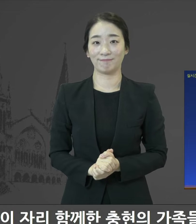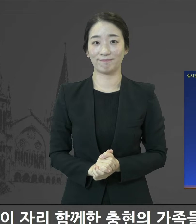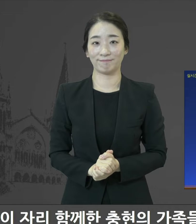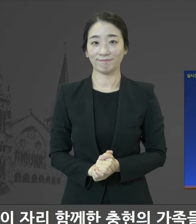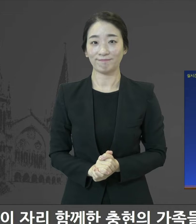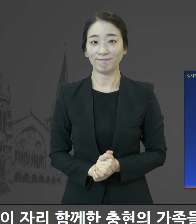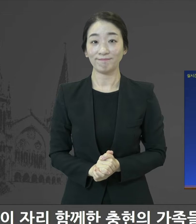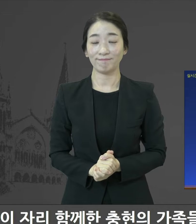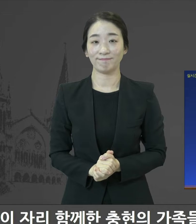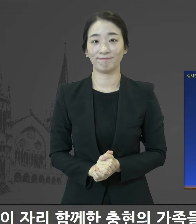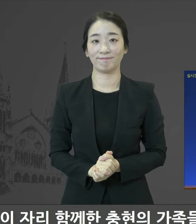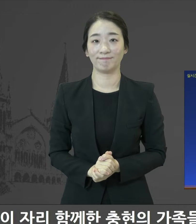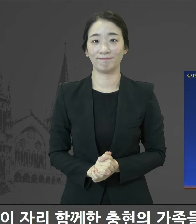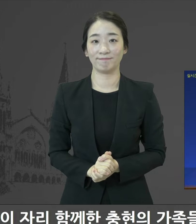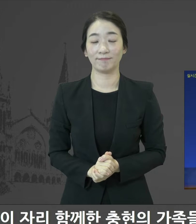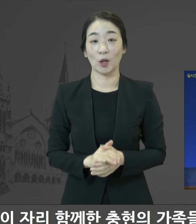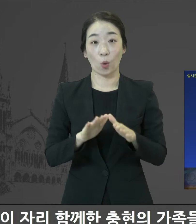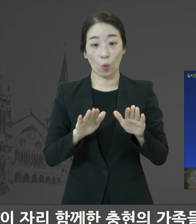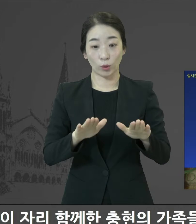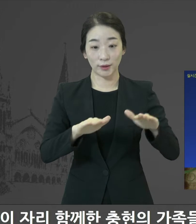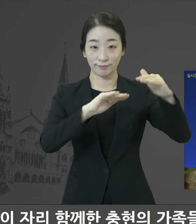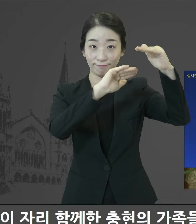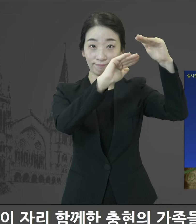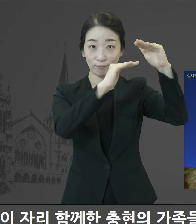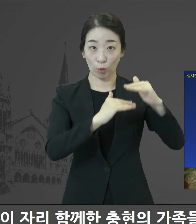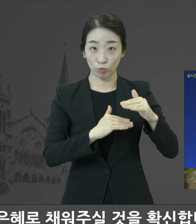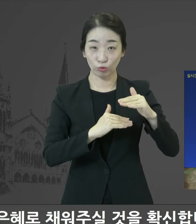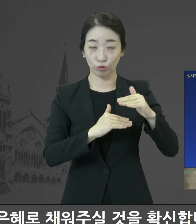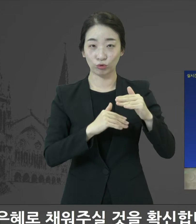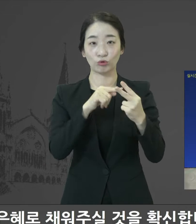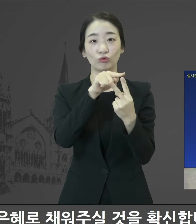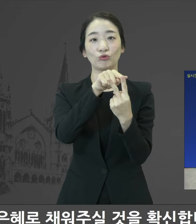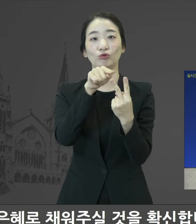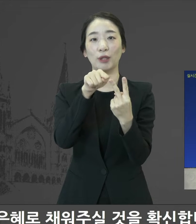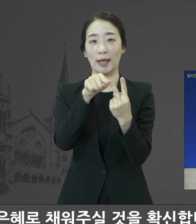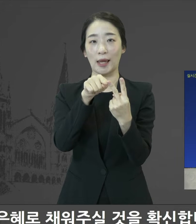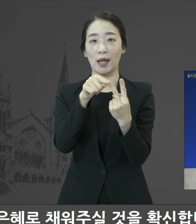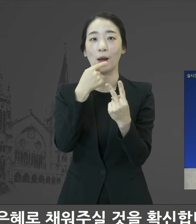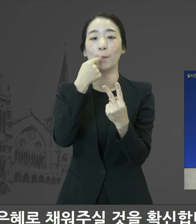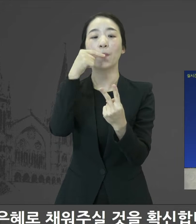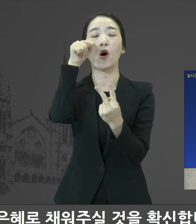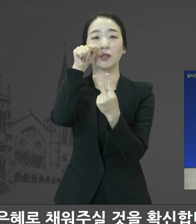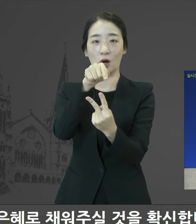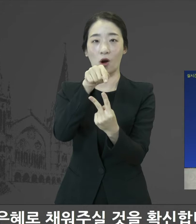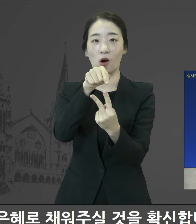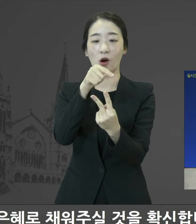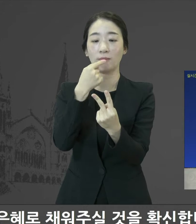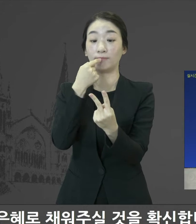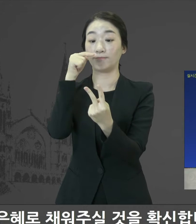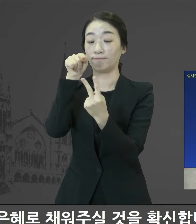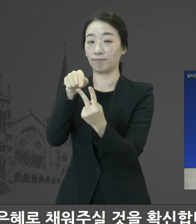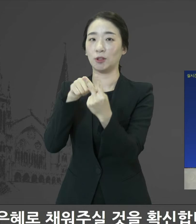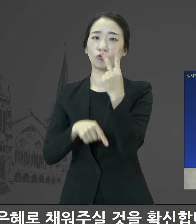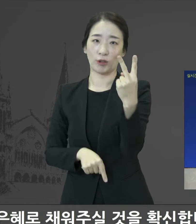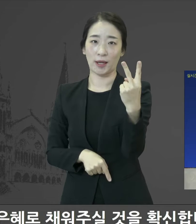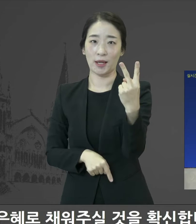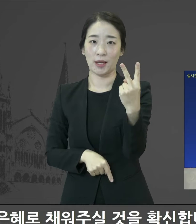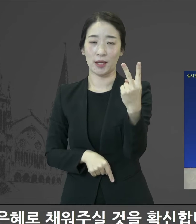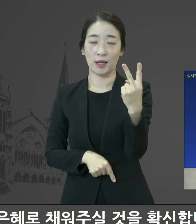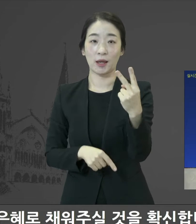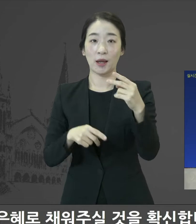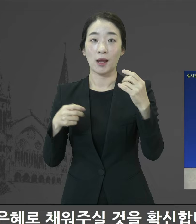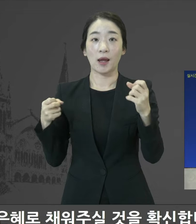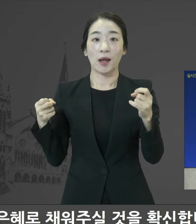오늘 본문에는 두 개의 명령이 나와 있습니다. 요즘에 우리가 다루고 있는 에베소서의